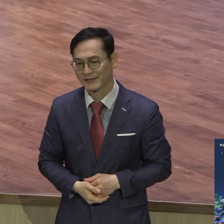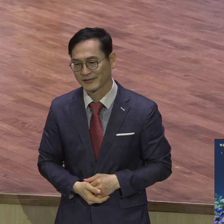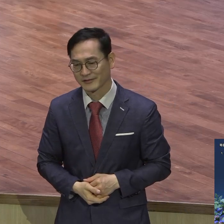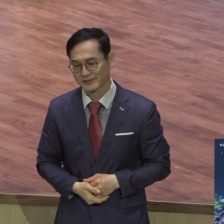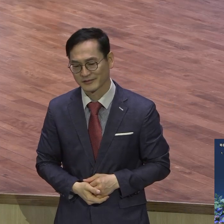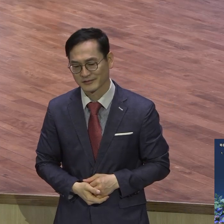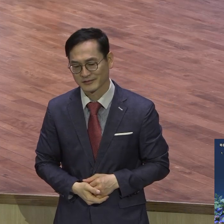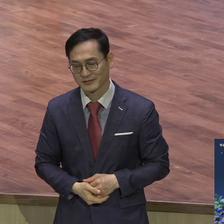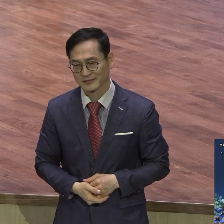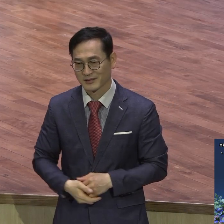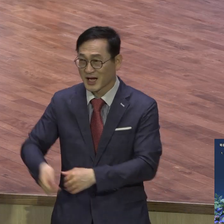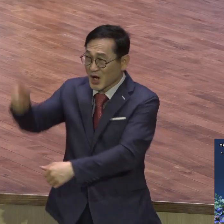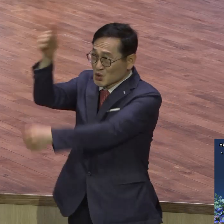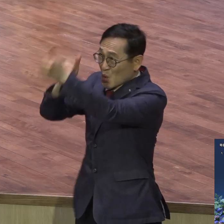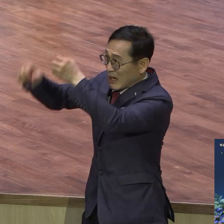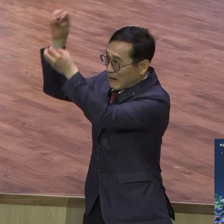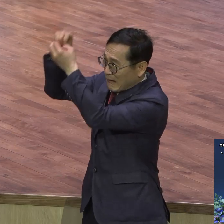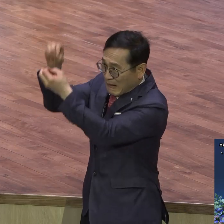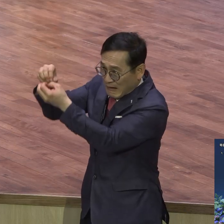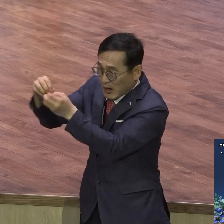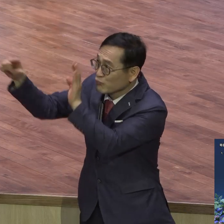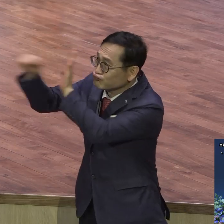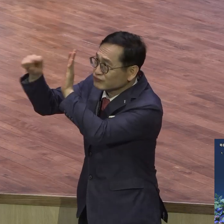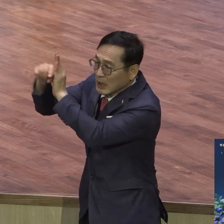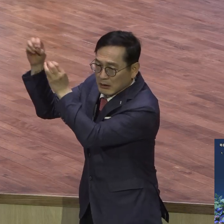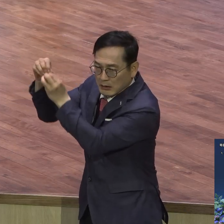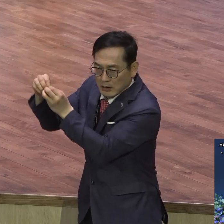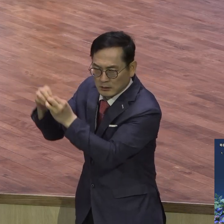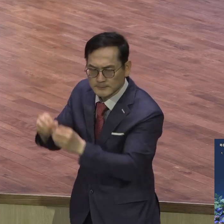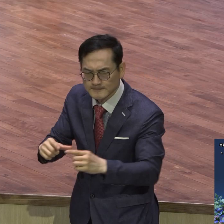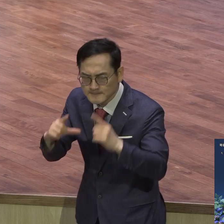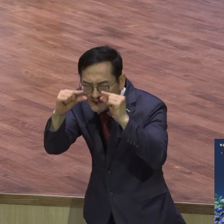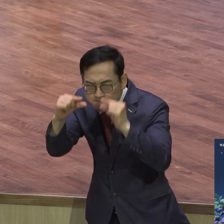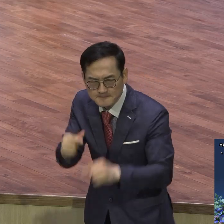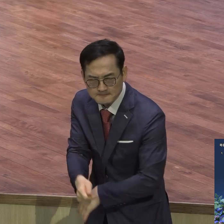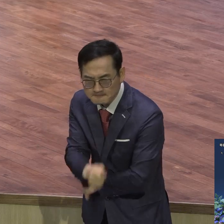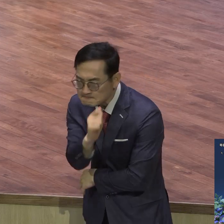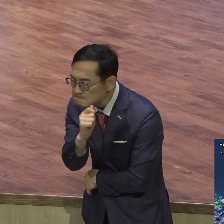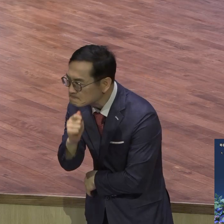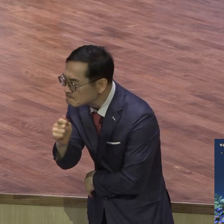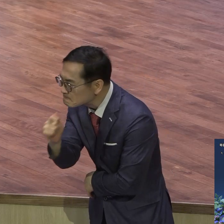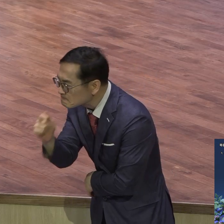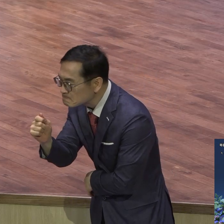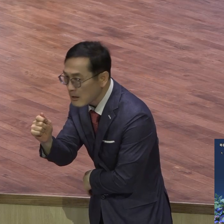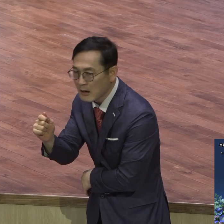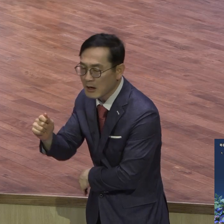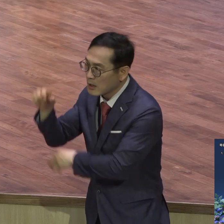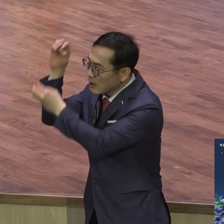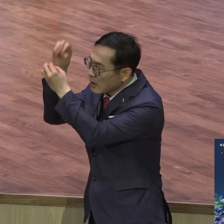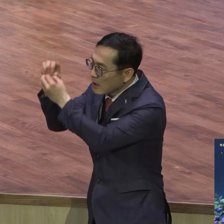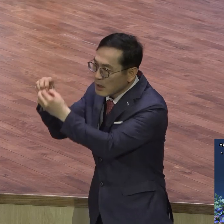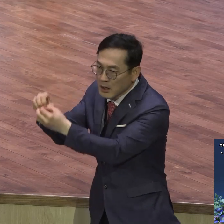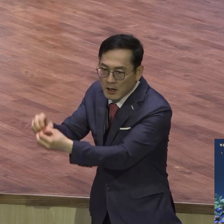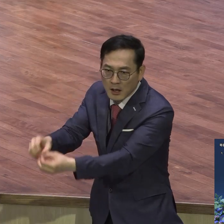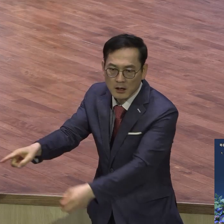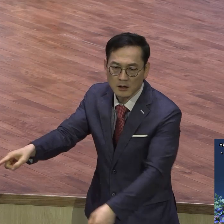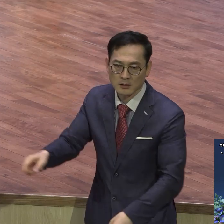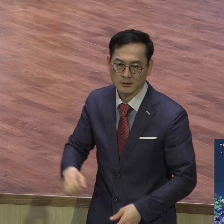조상 때보다 DNA 자체가 부정적이에요 식이하고 칠다고 싸우고 하는 꼴 보세요 나라 꼴 보라고